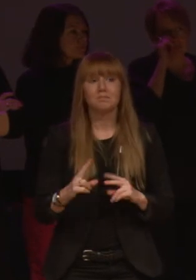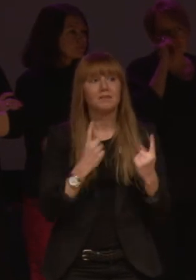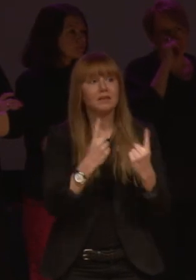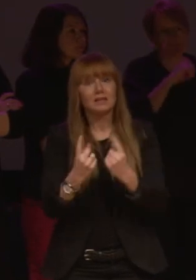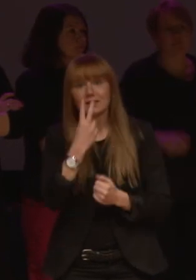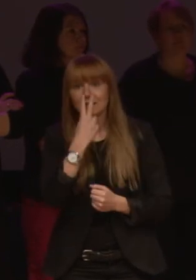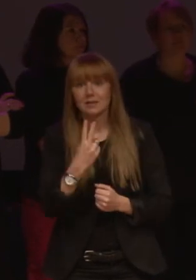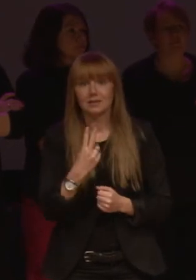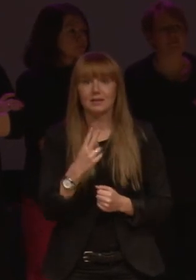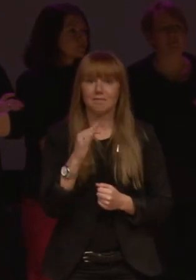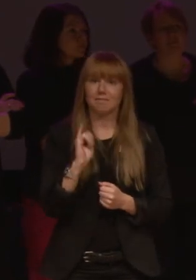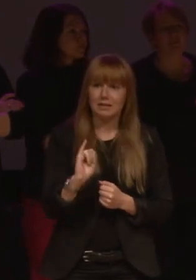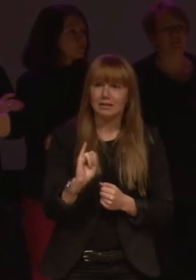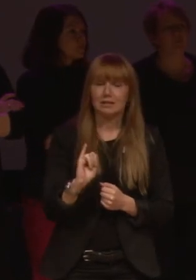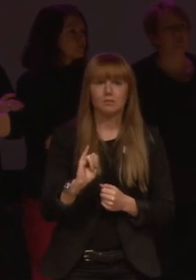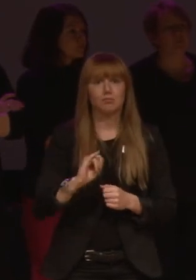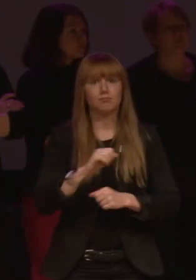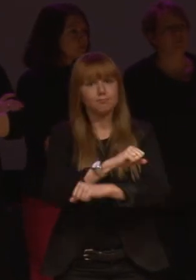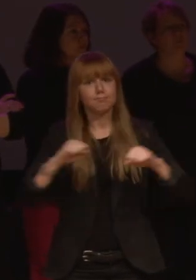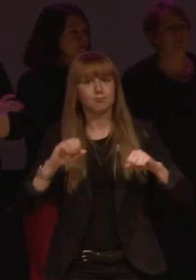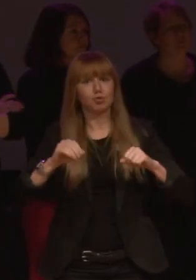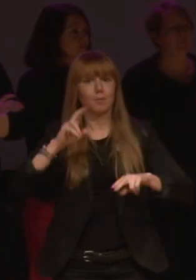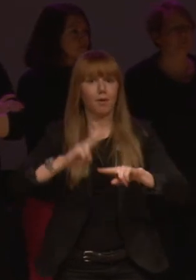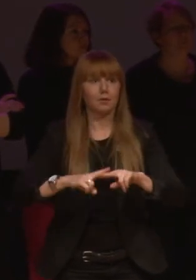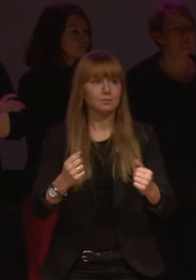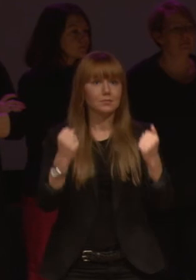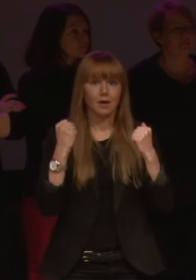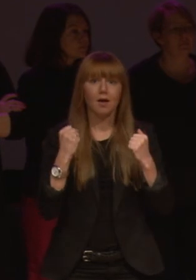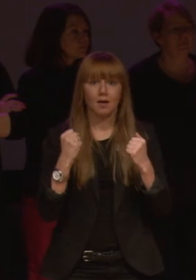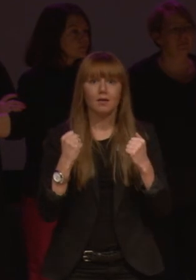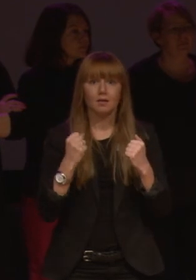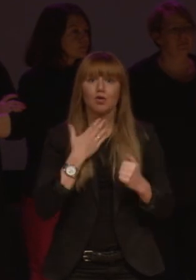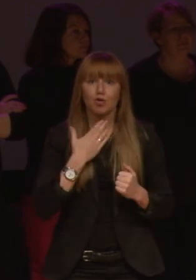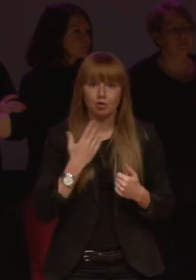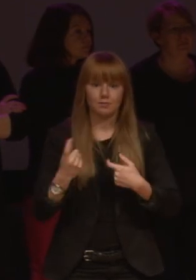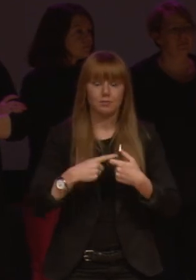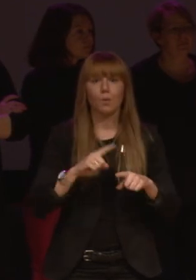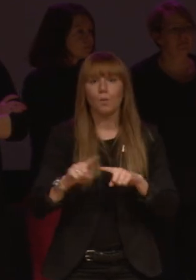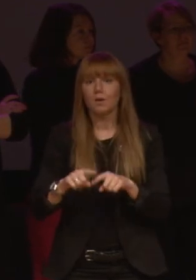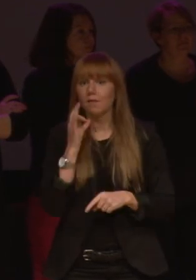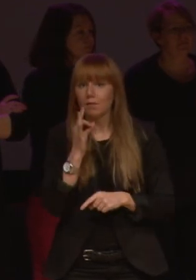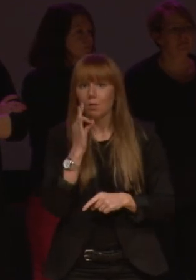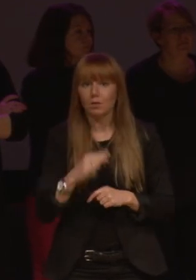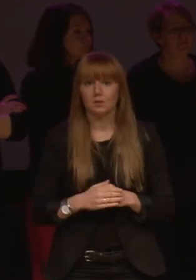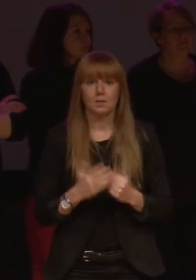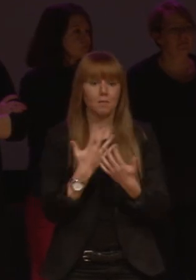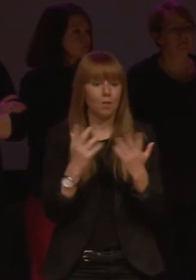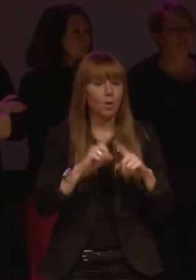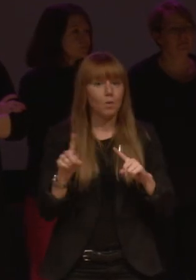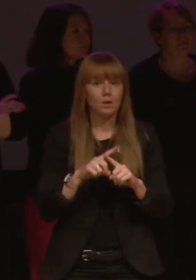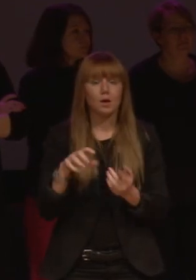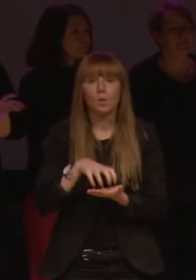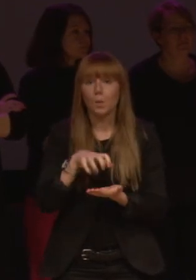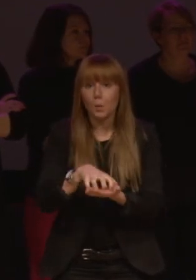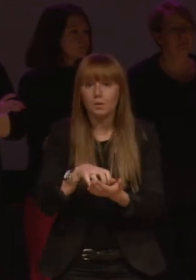se hur FI nu tar plats som en jättestark röst i de här frågorna i jättemånga olika